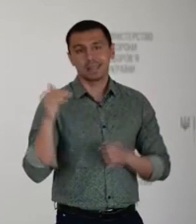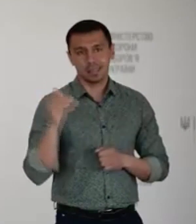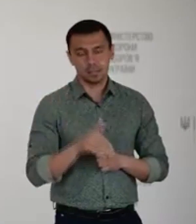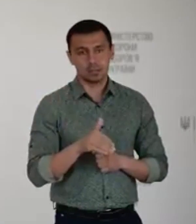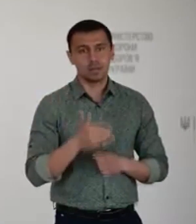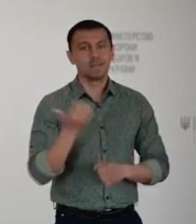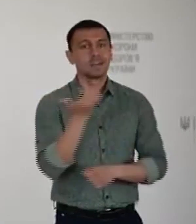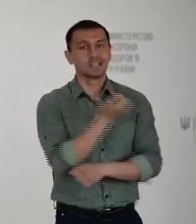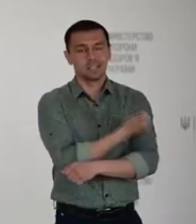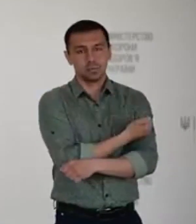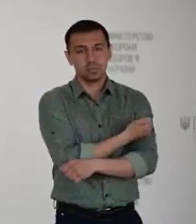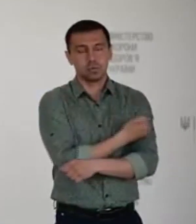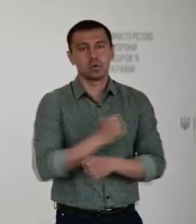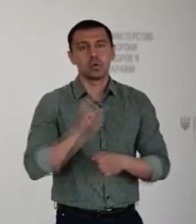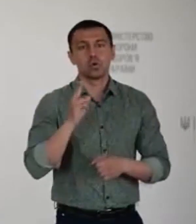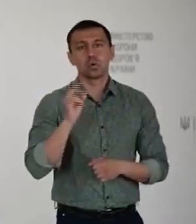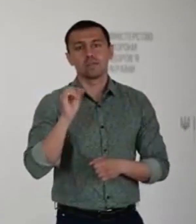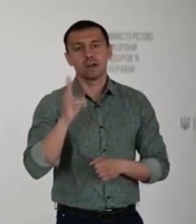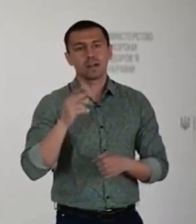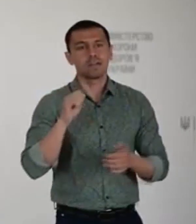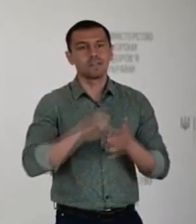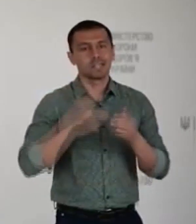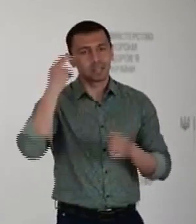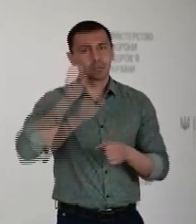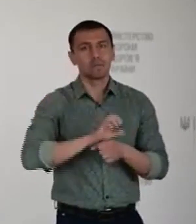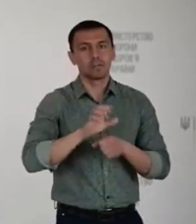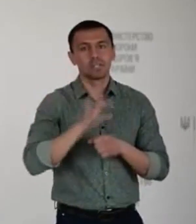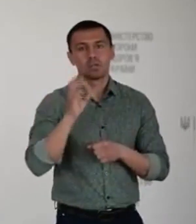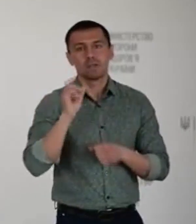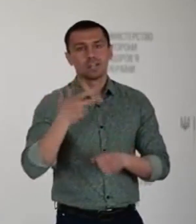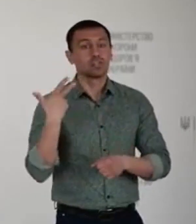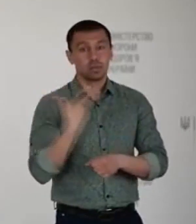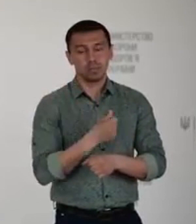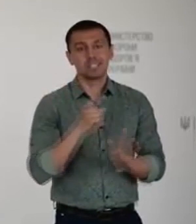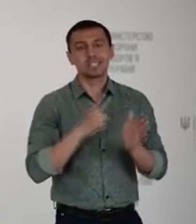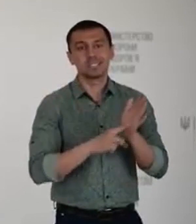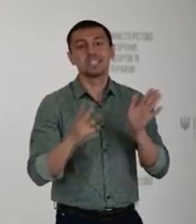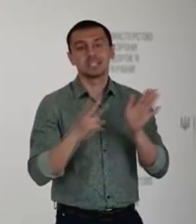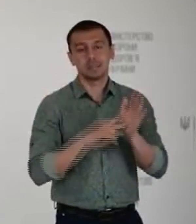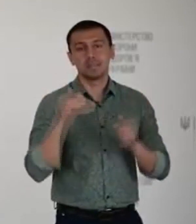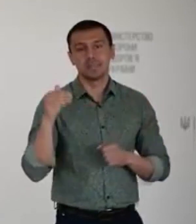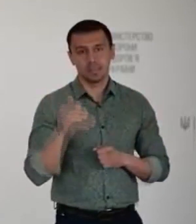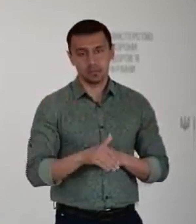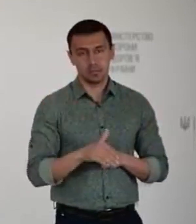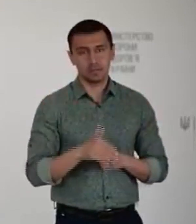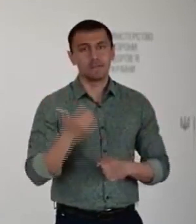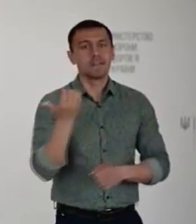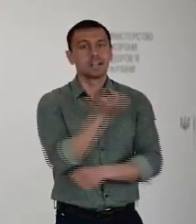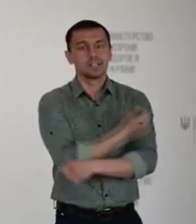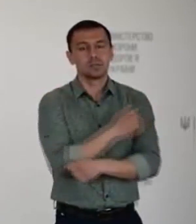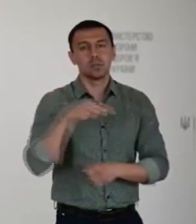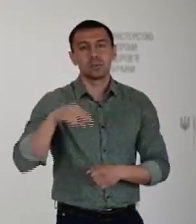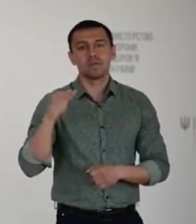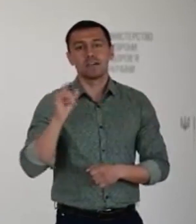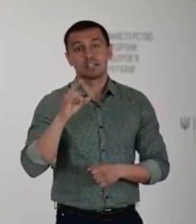тисяч. Вакциною CoronaVac від китайського виробника Sinovac щеплено 67 тисяч. Вакциною